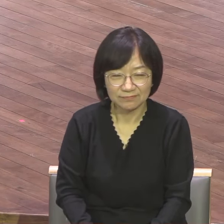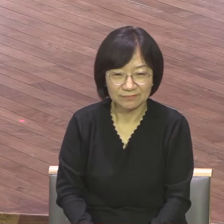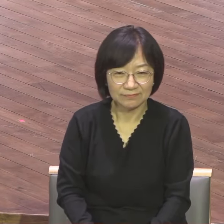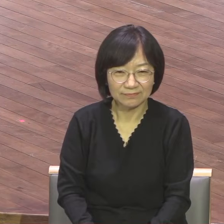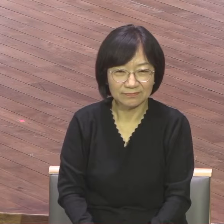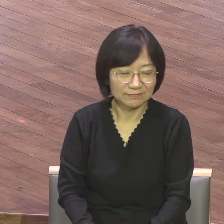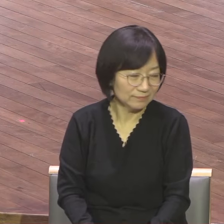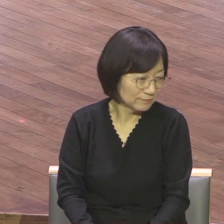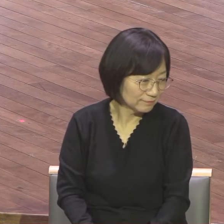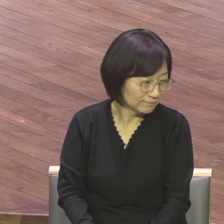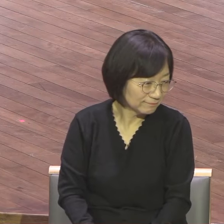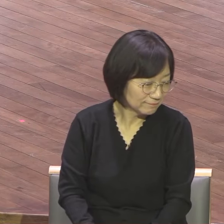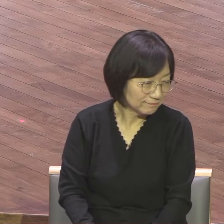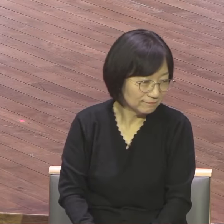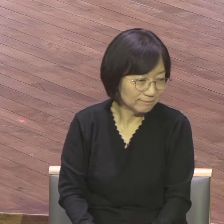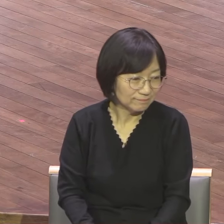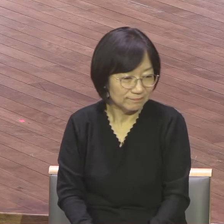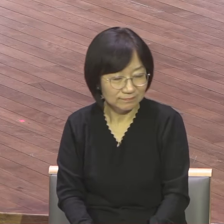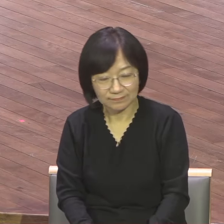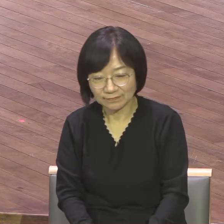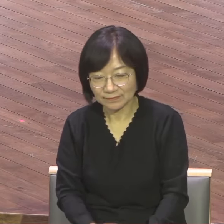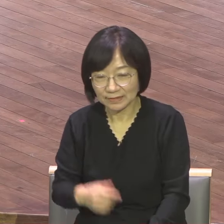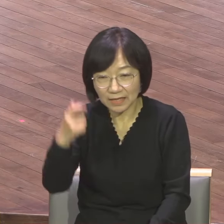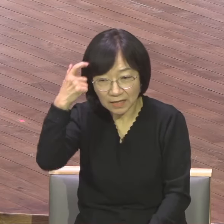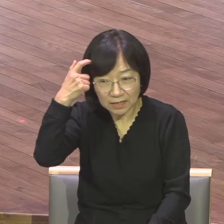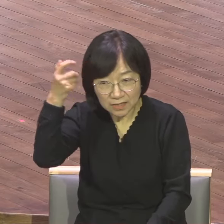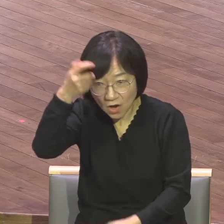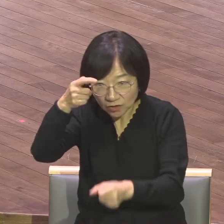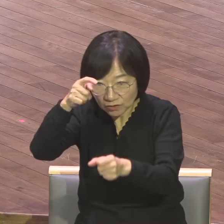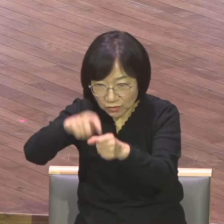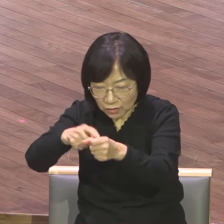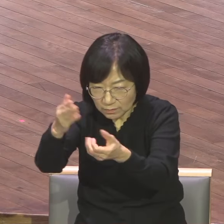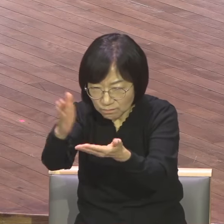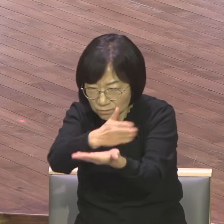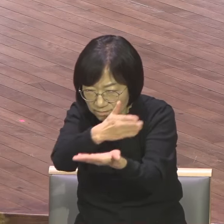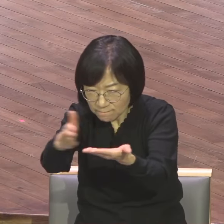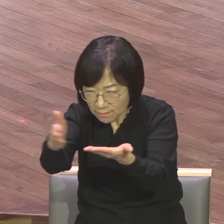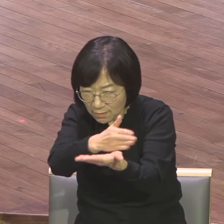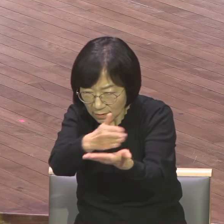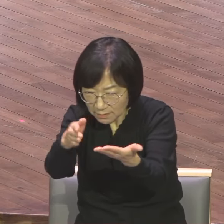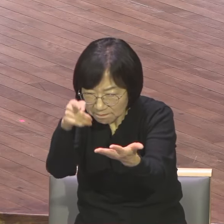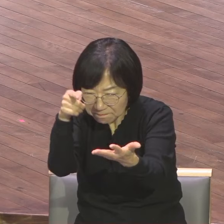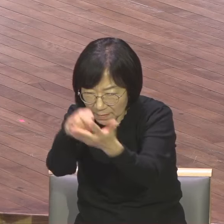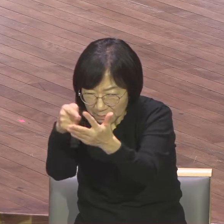쉽게 말해서 영적 분별력이 있는 것이 지혜입니다.